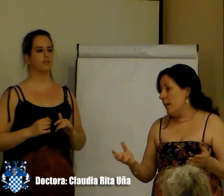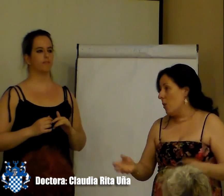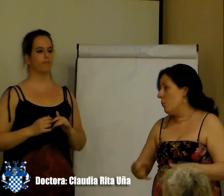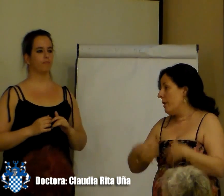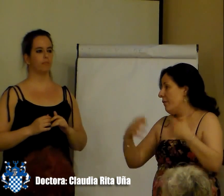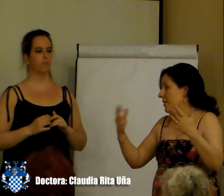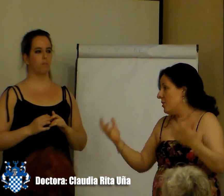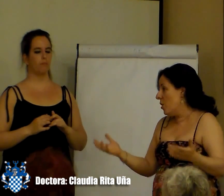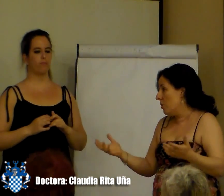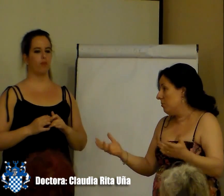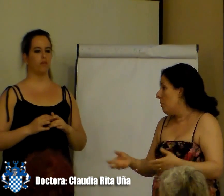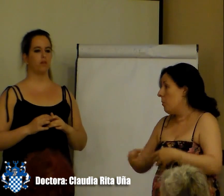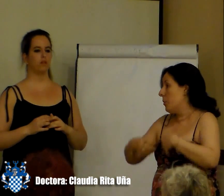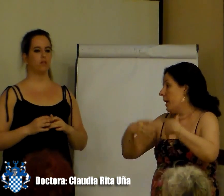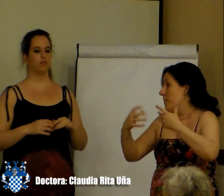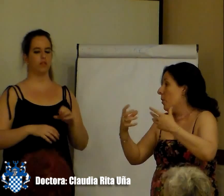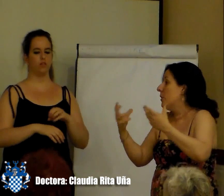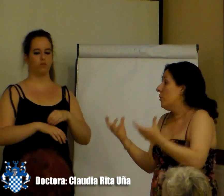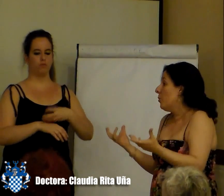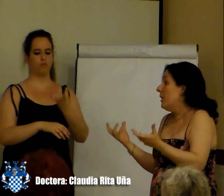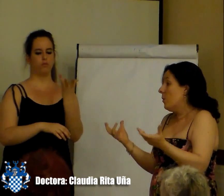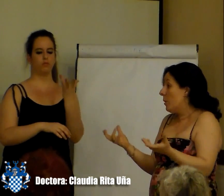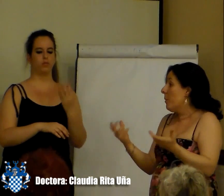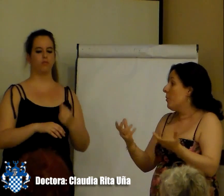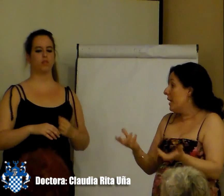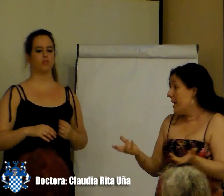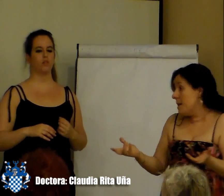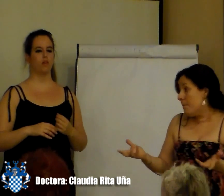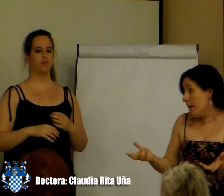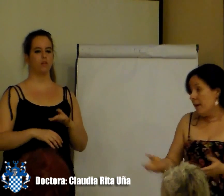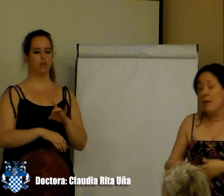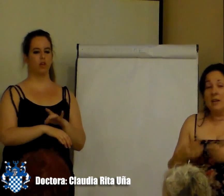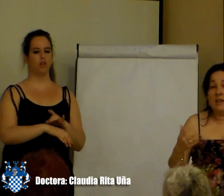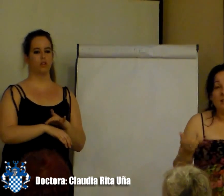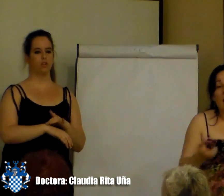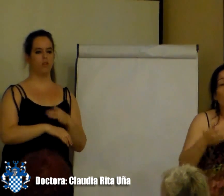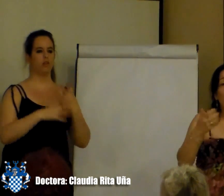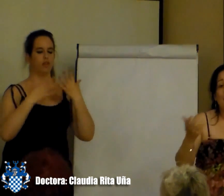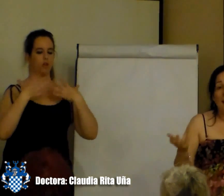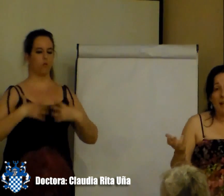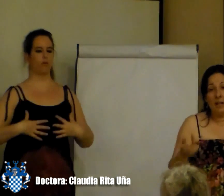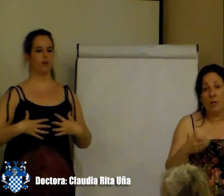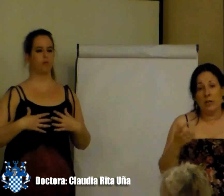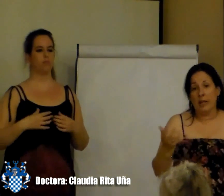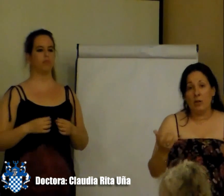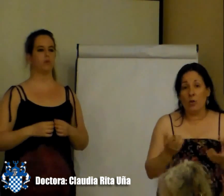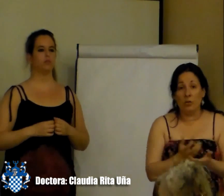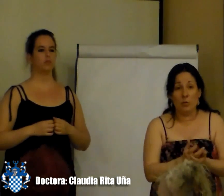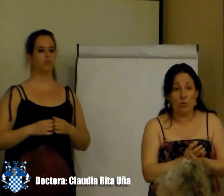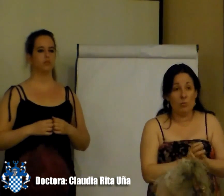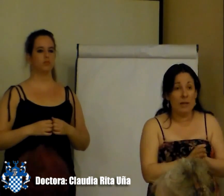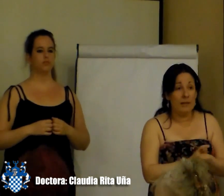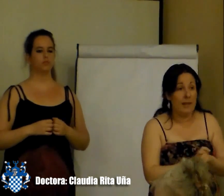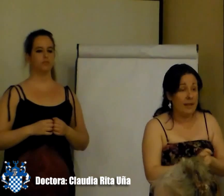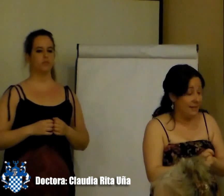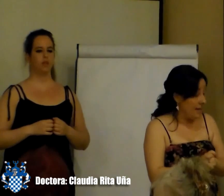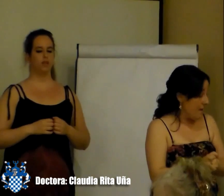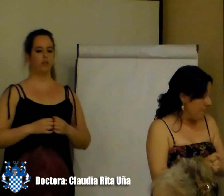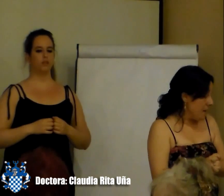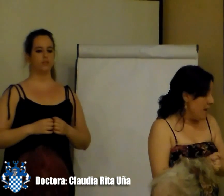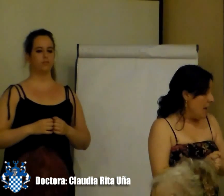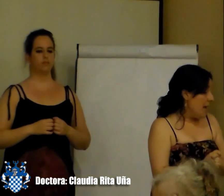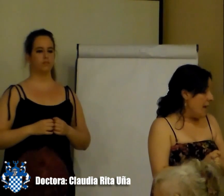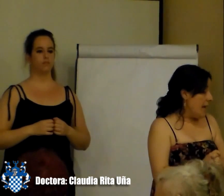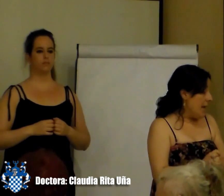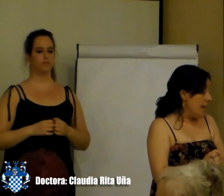otras entidades como una infección, como por ejemplo cuando nos duele el cuerpo por una gripe, y es algo pasajero y que no constituye una entidad